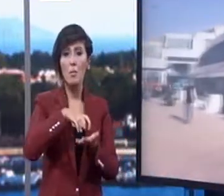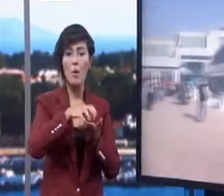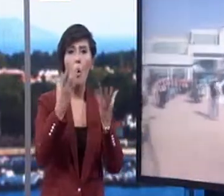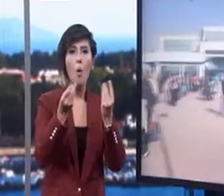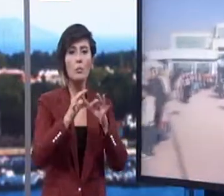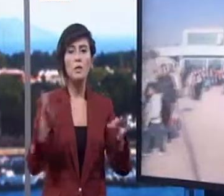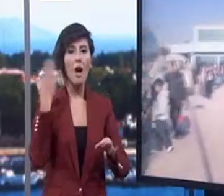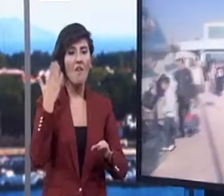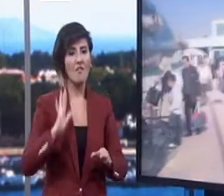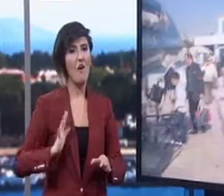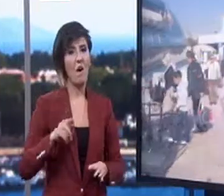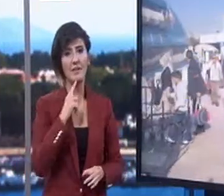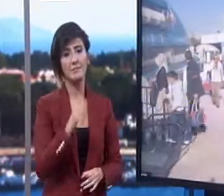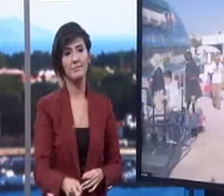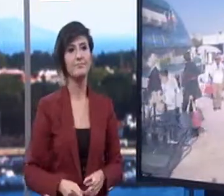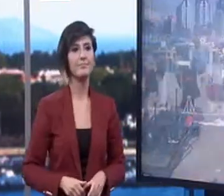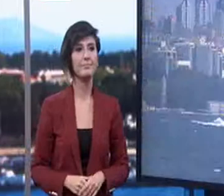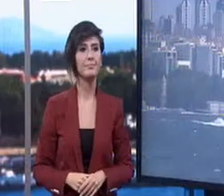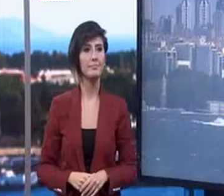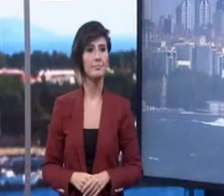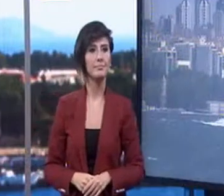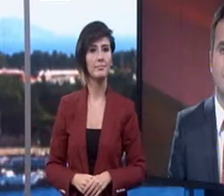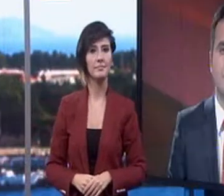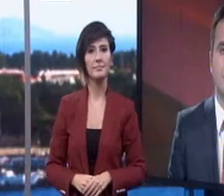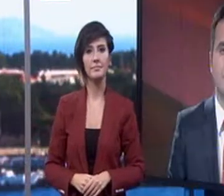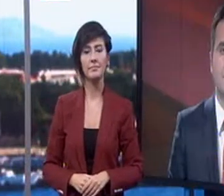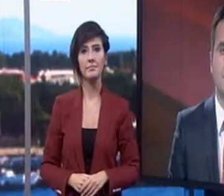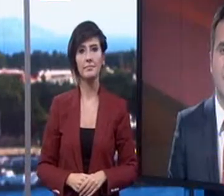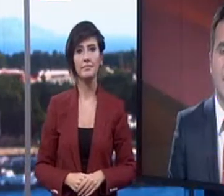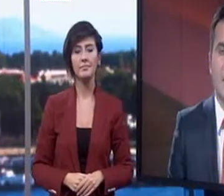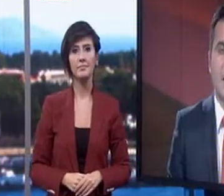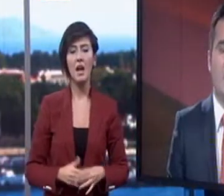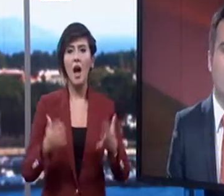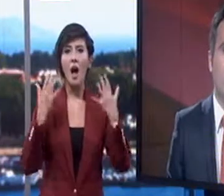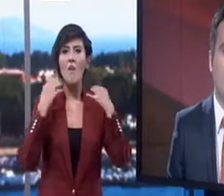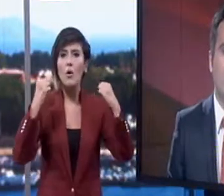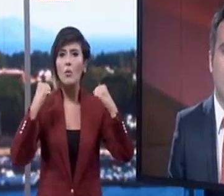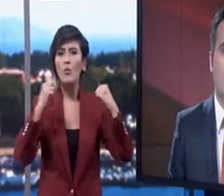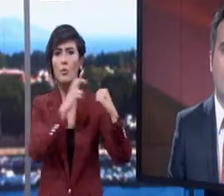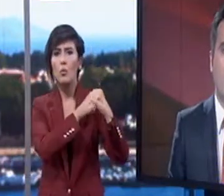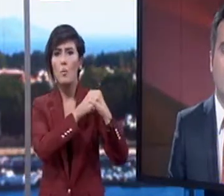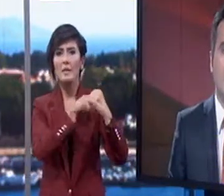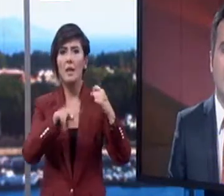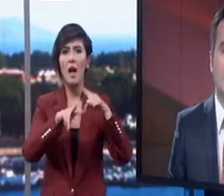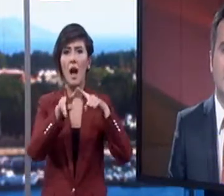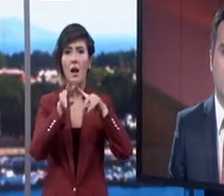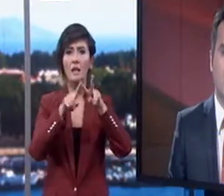hava koşulları etkili oluyor. Hava Kuvvetleri Komutanı Orgeneral Akın Öztürk